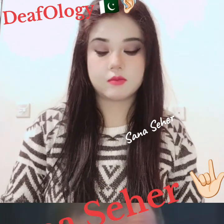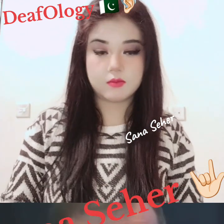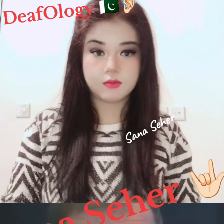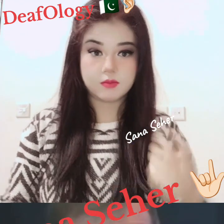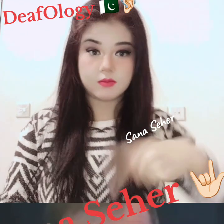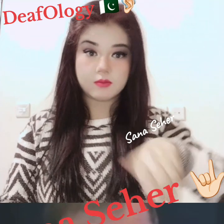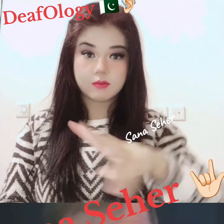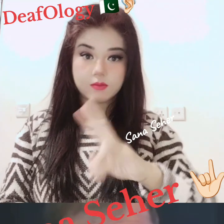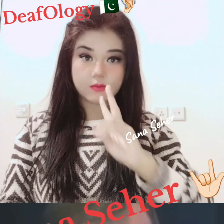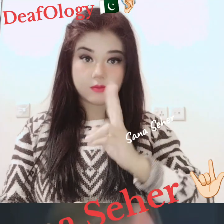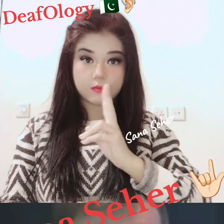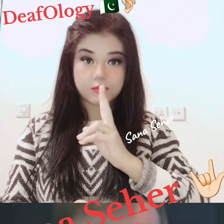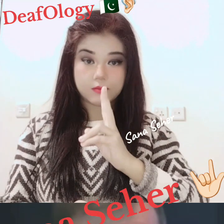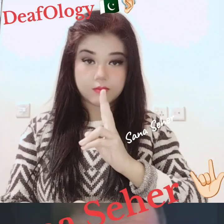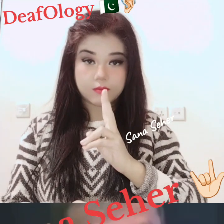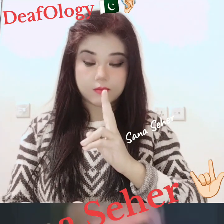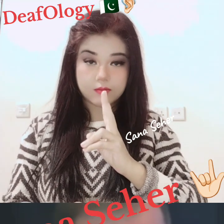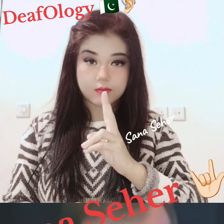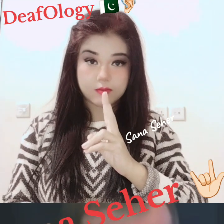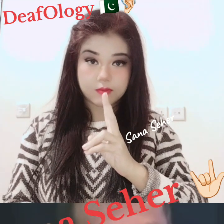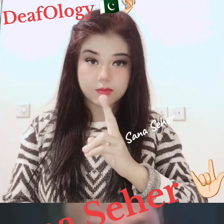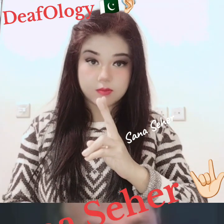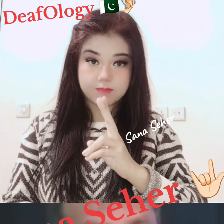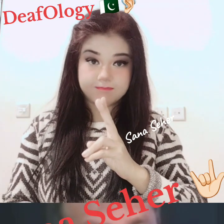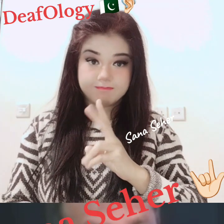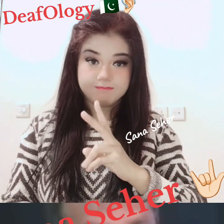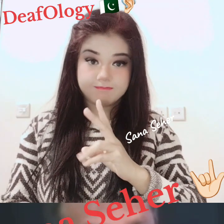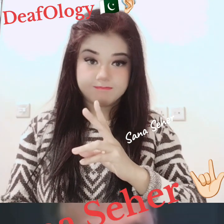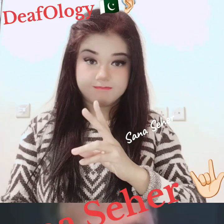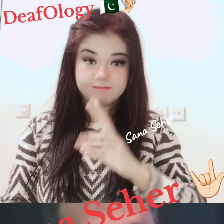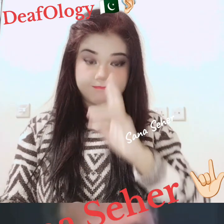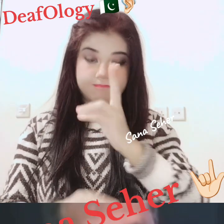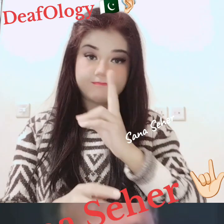जिनके साथ आपने बातचीत करके भी जो सा है उसका खमियाजा ही भुगत लिया।